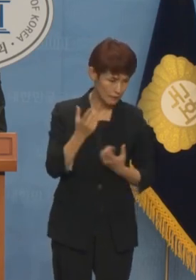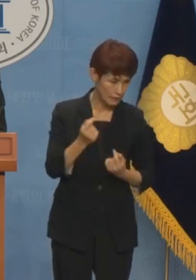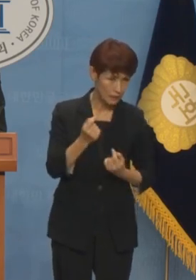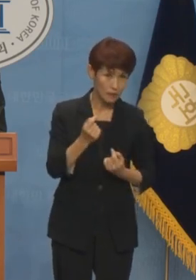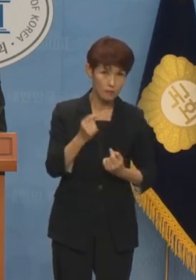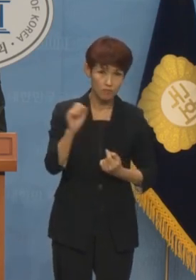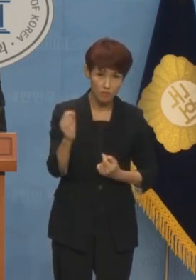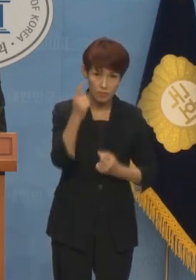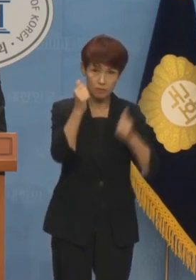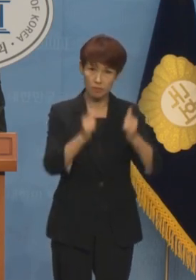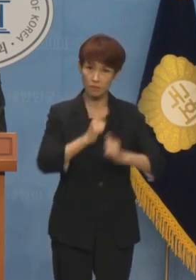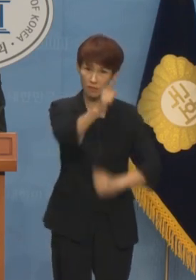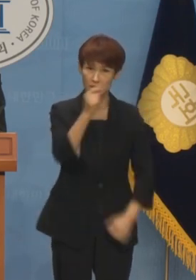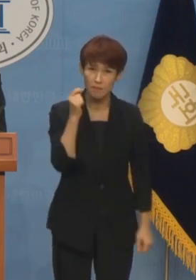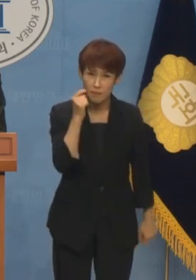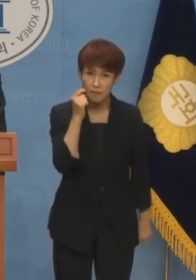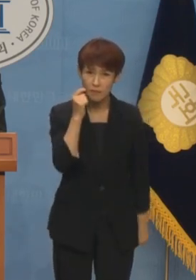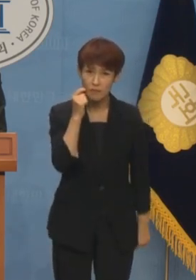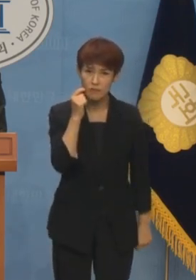것 아닙니까?